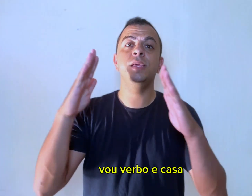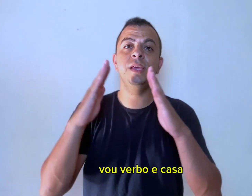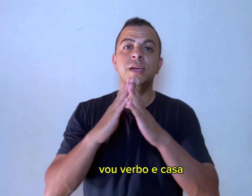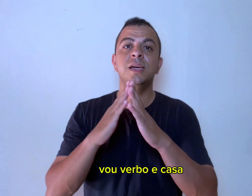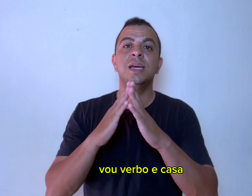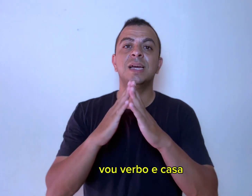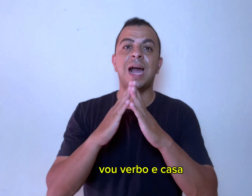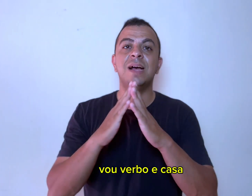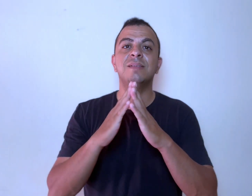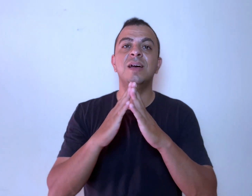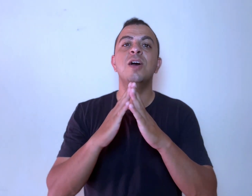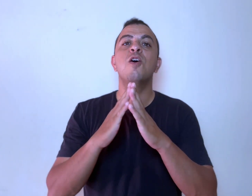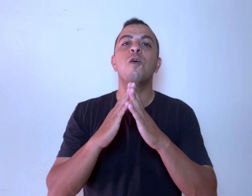e casa,